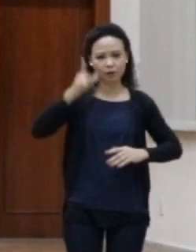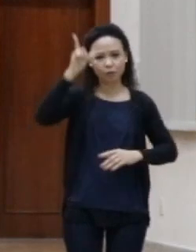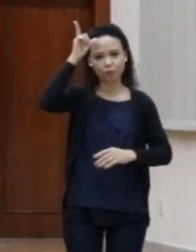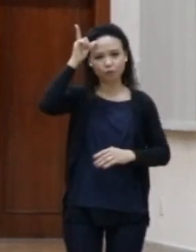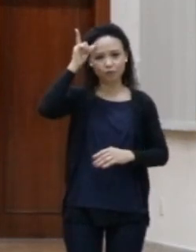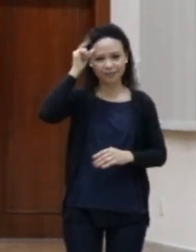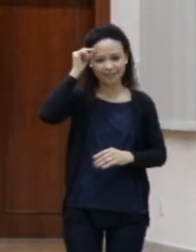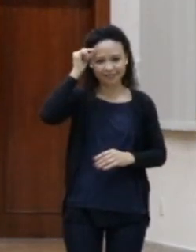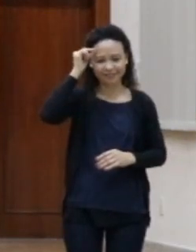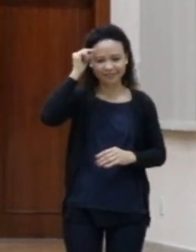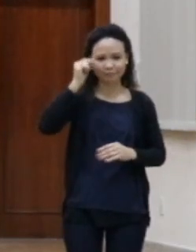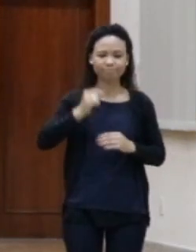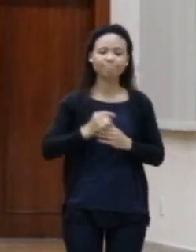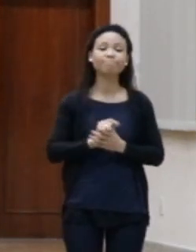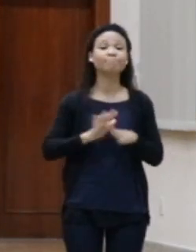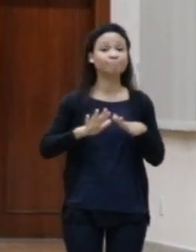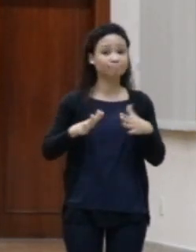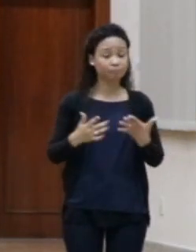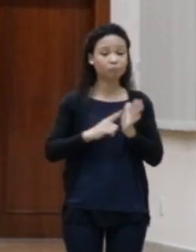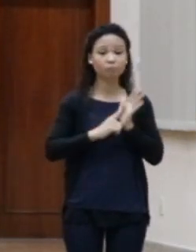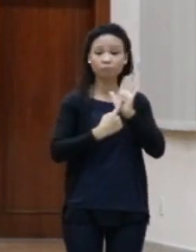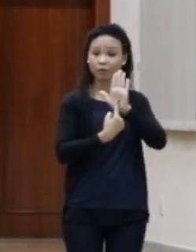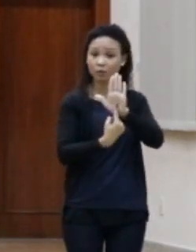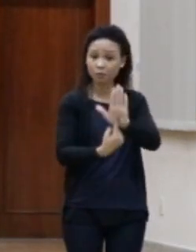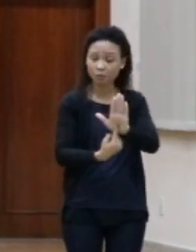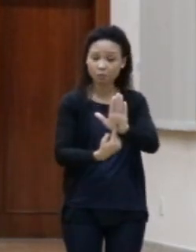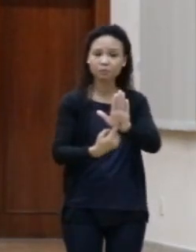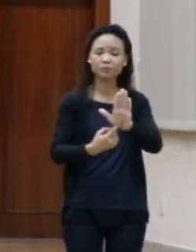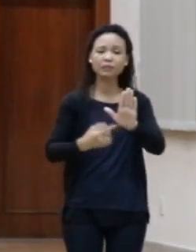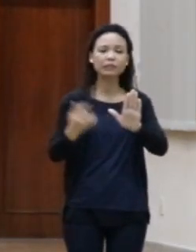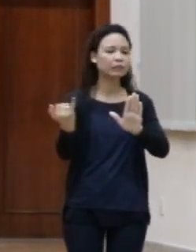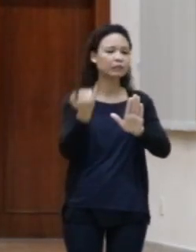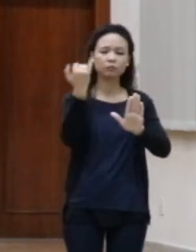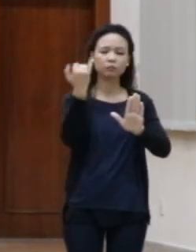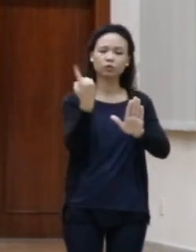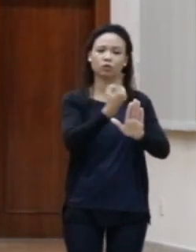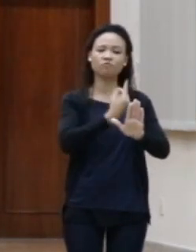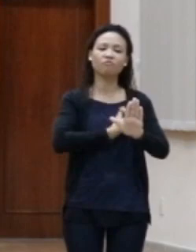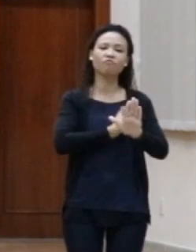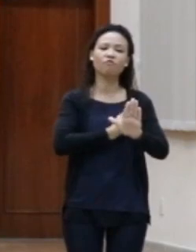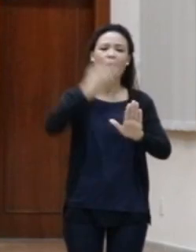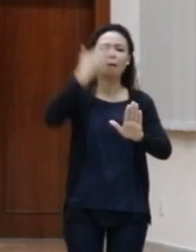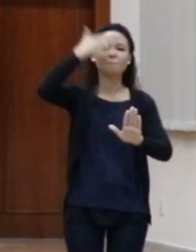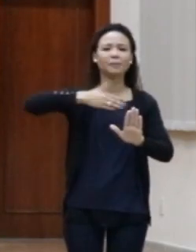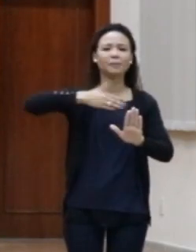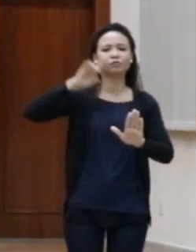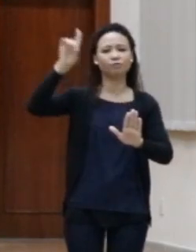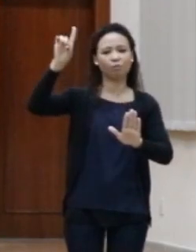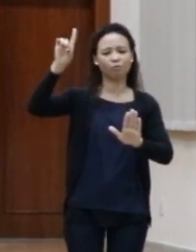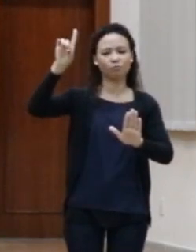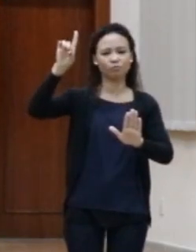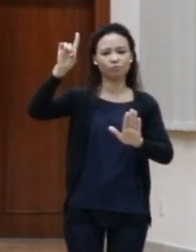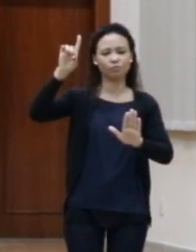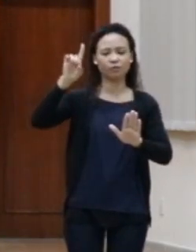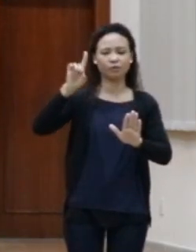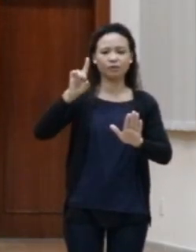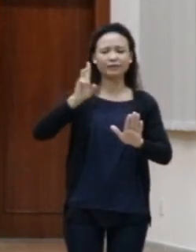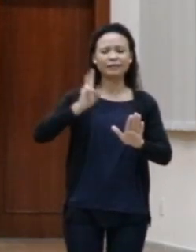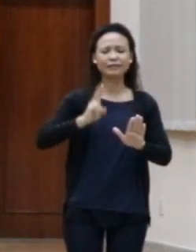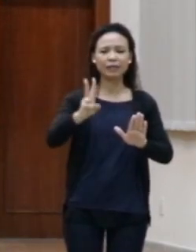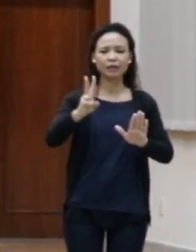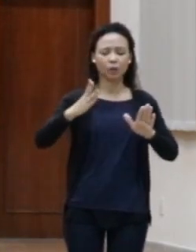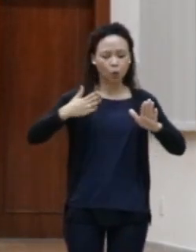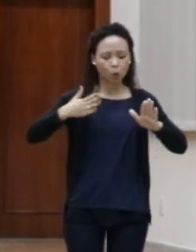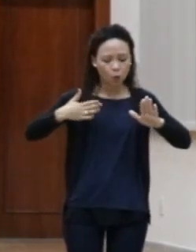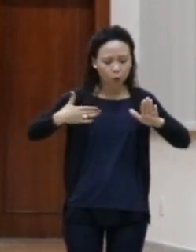como é importante viver na presença do Senhor contente, com contentamento, independente das circunstâncias. Paulo disse